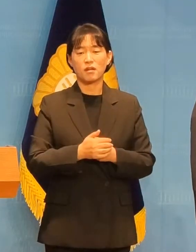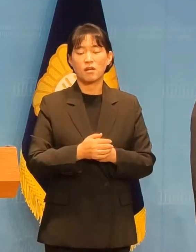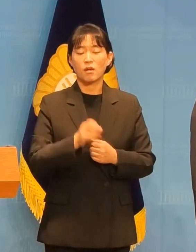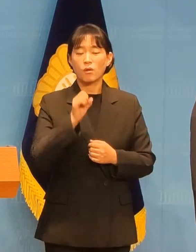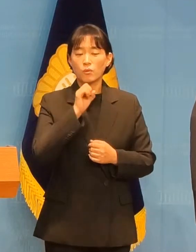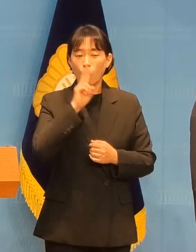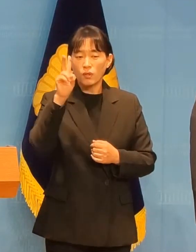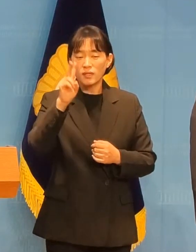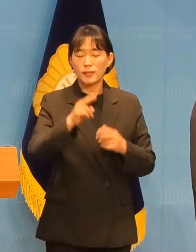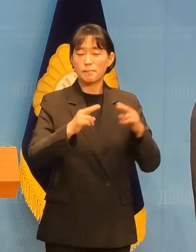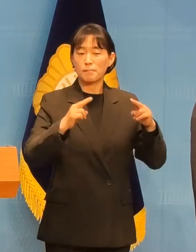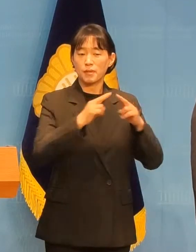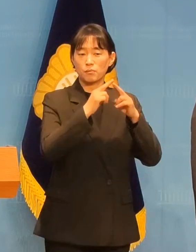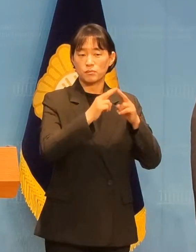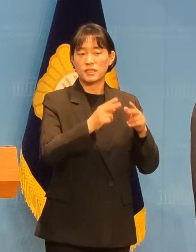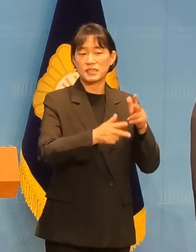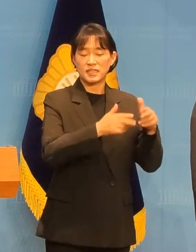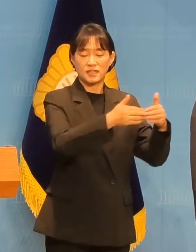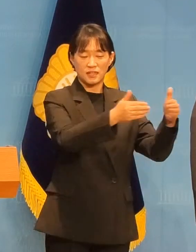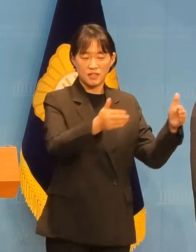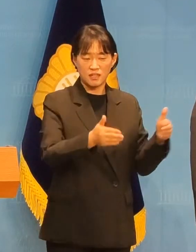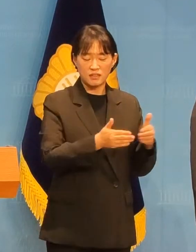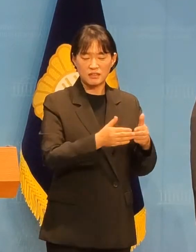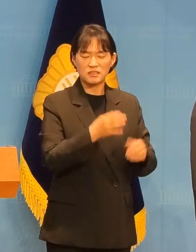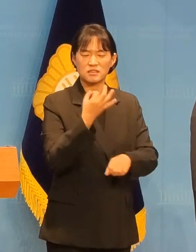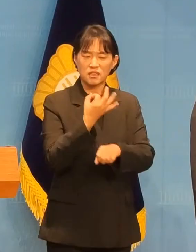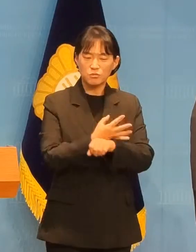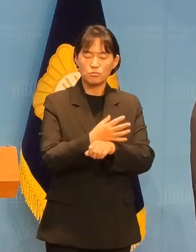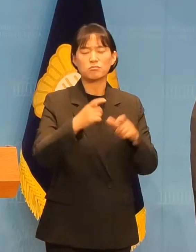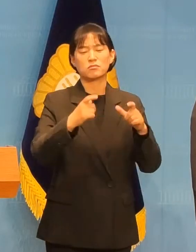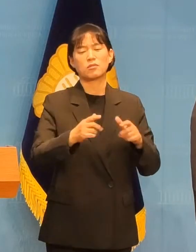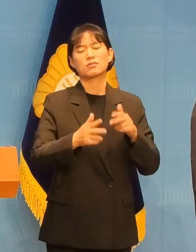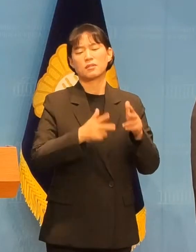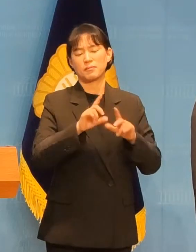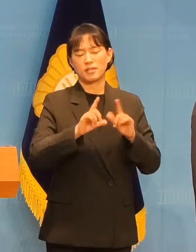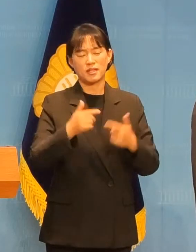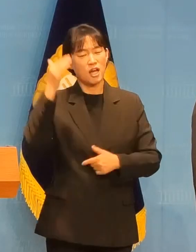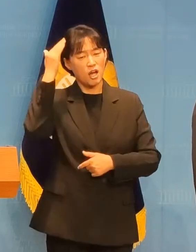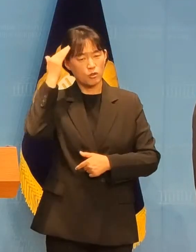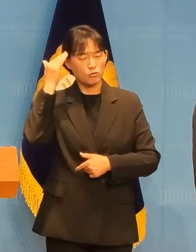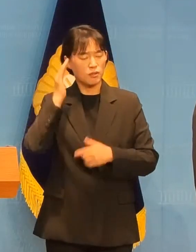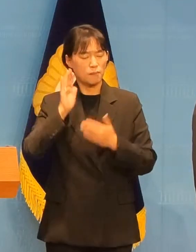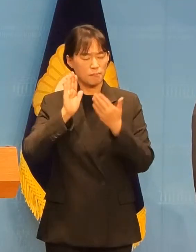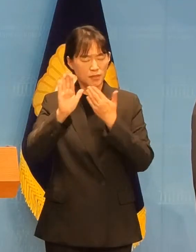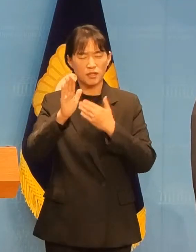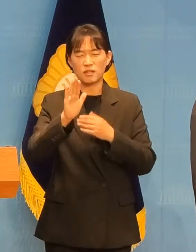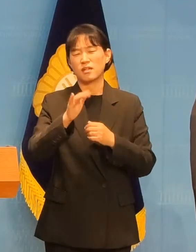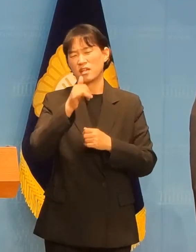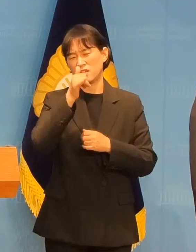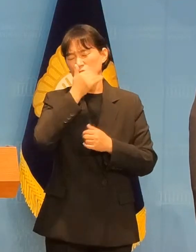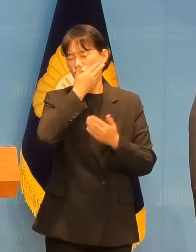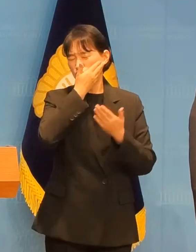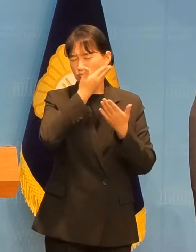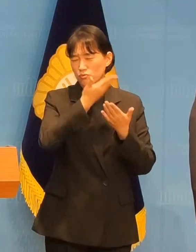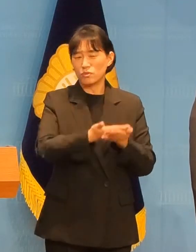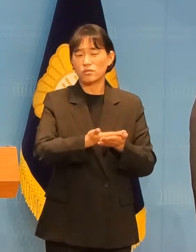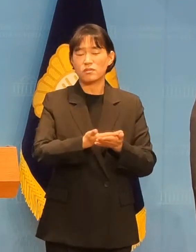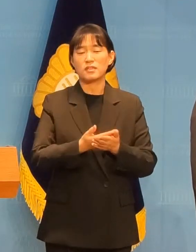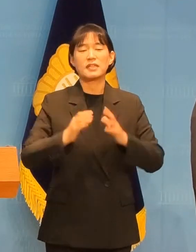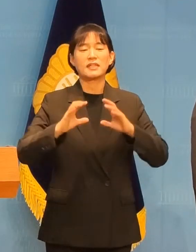반도체 산단은 단순한 지역 사업이 아니라 대한민국의 미래가 걸린 중대한 국가